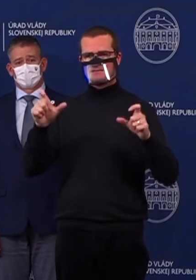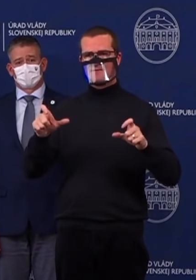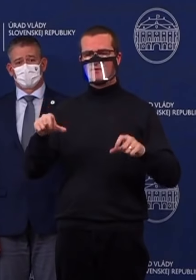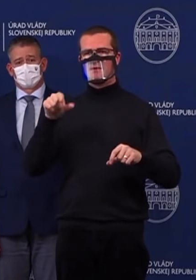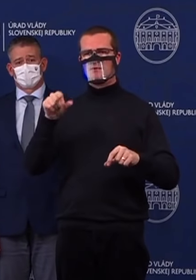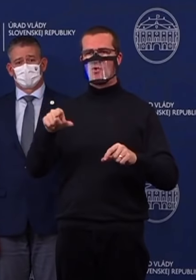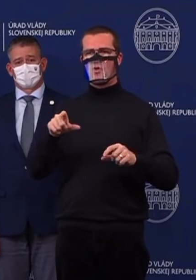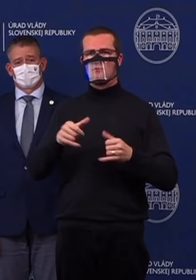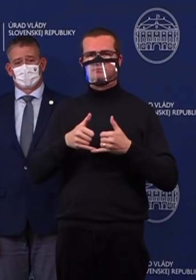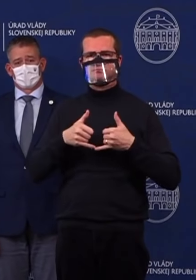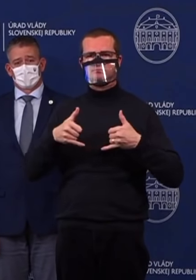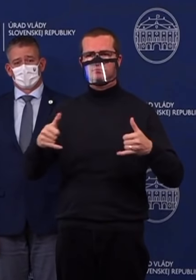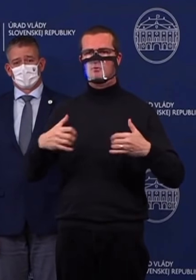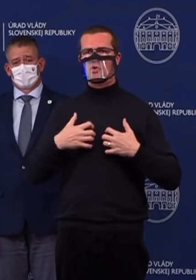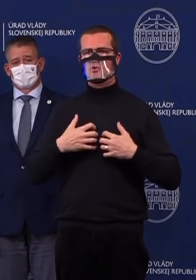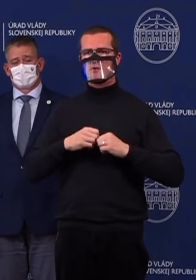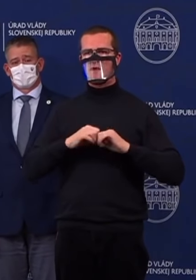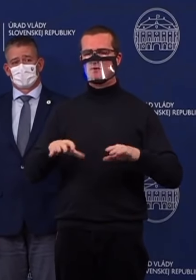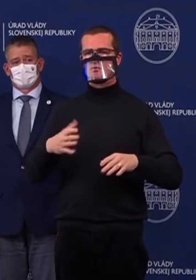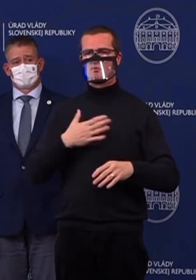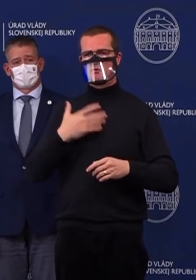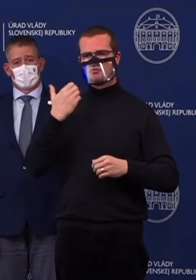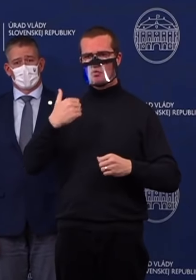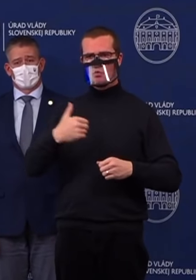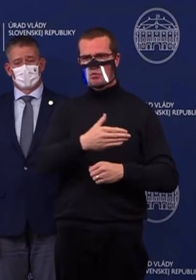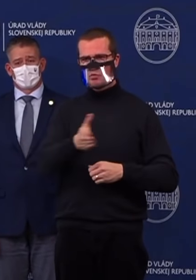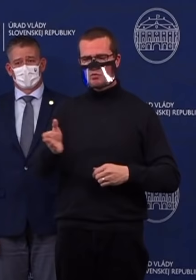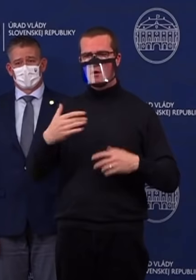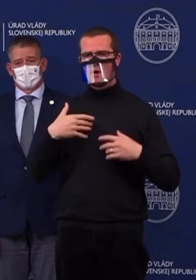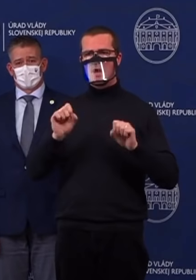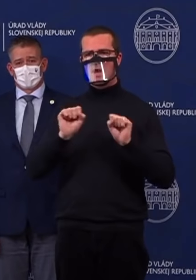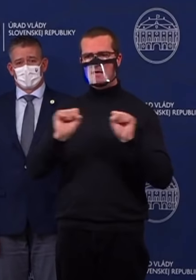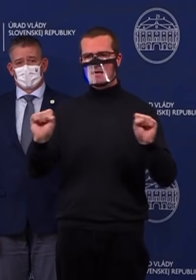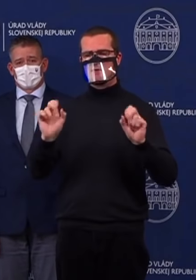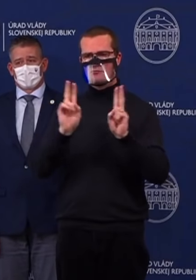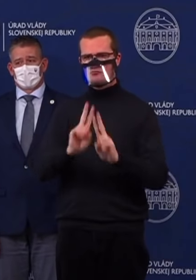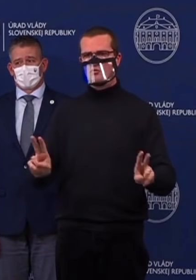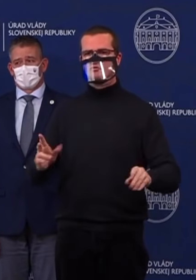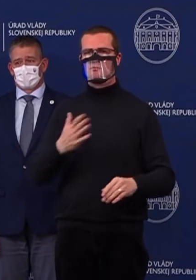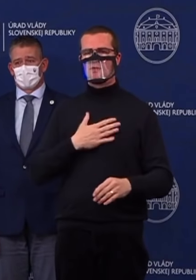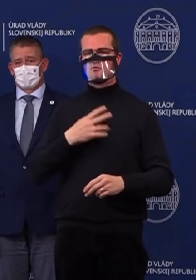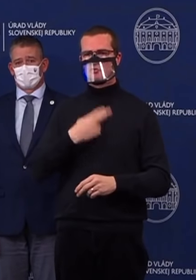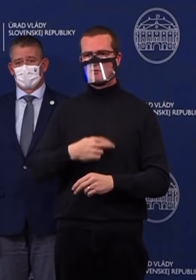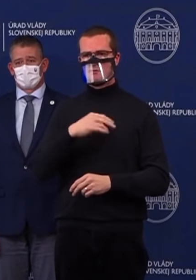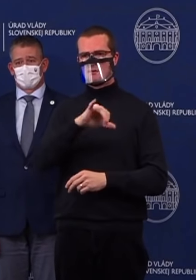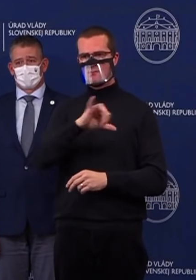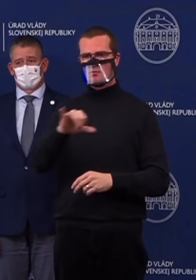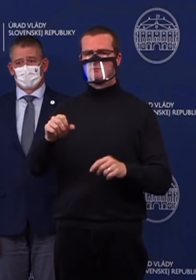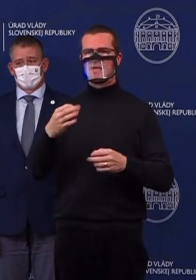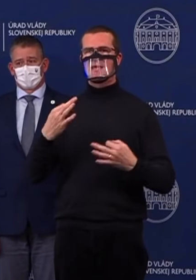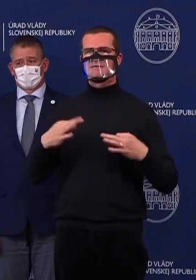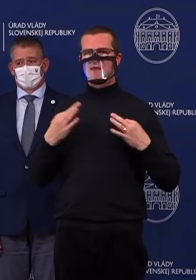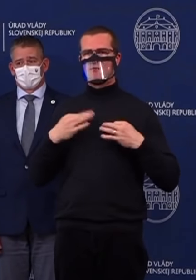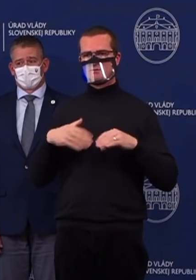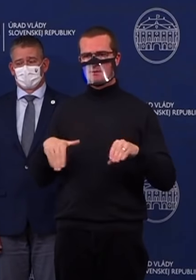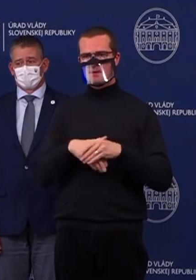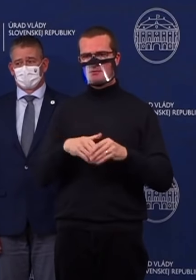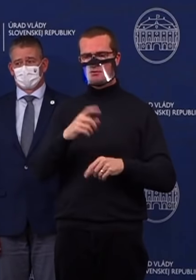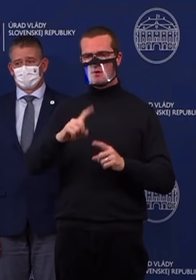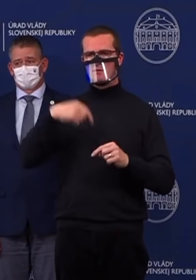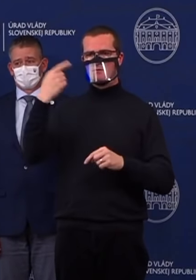to nekontrolované šírenie vírusu v našej populácii a budeme môcť uchrániť aj naše nemocnice a zdravotnícky personál v tých